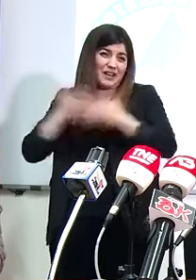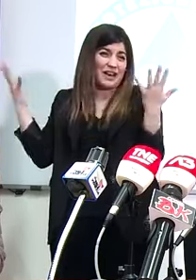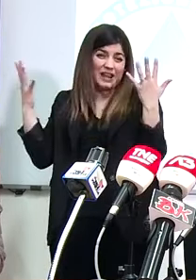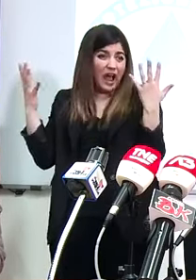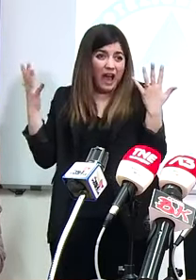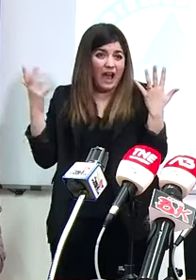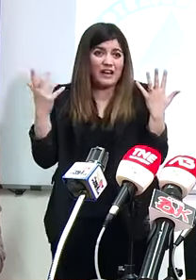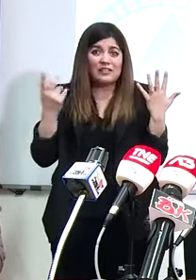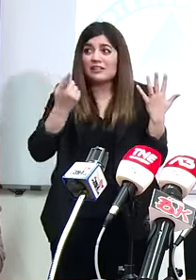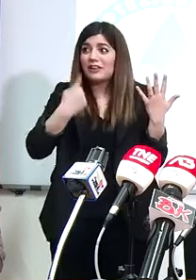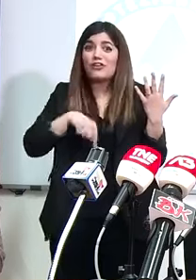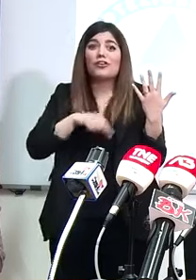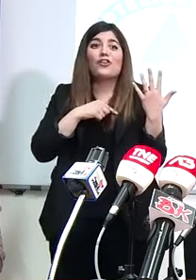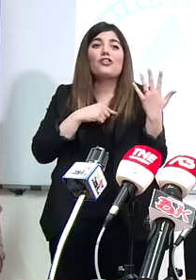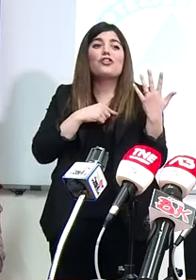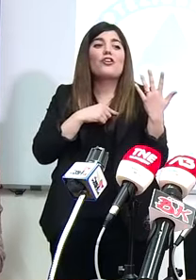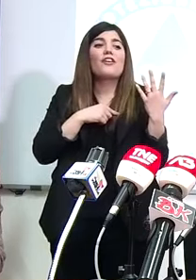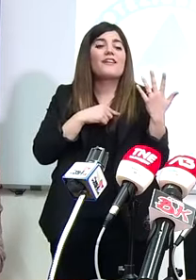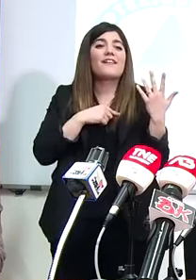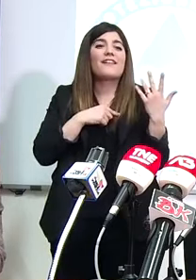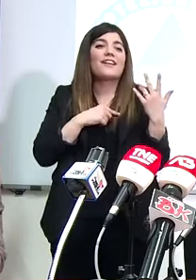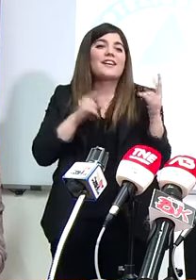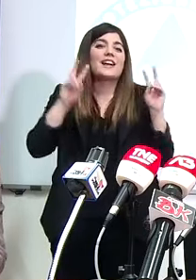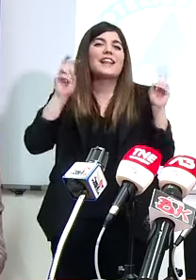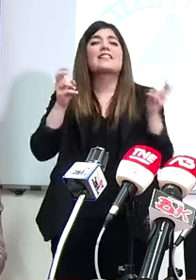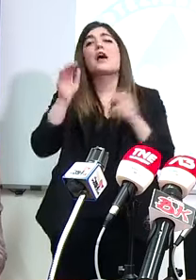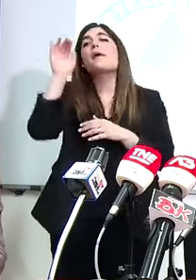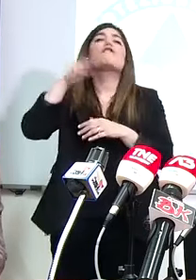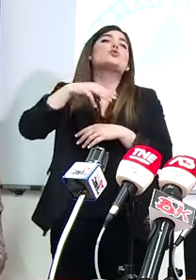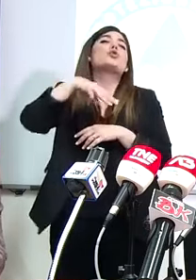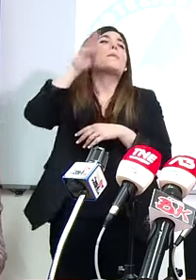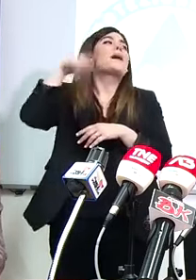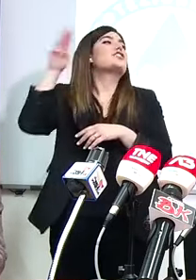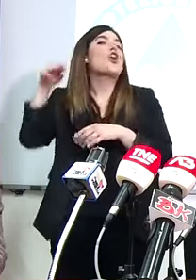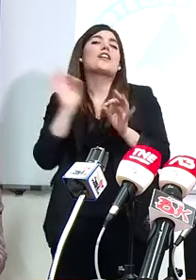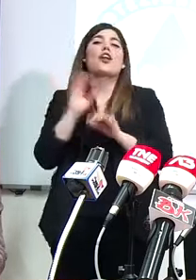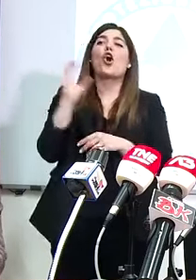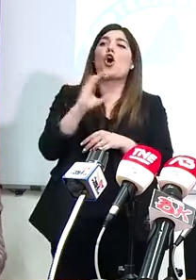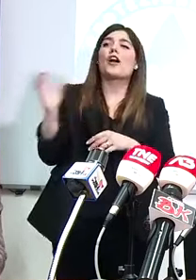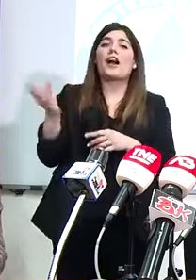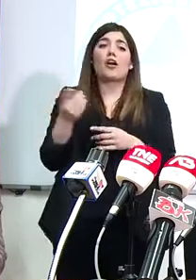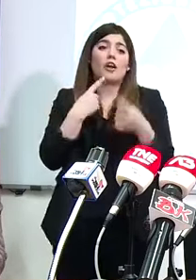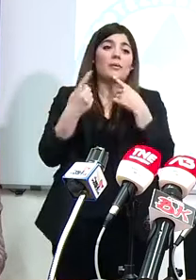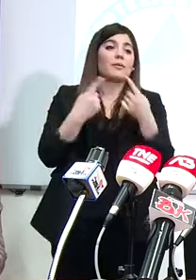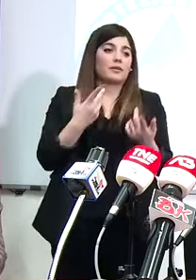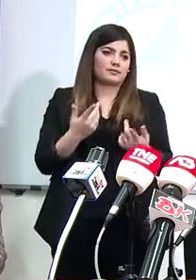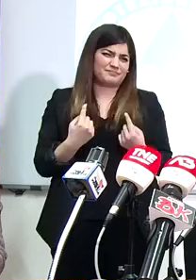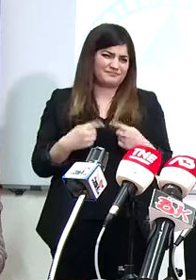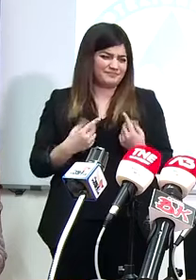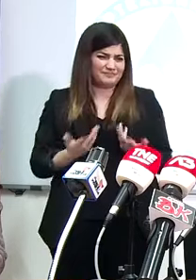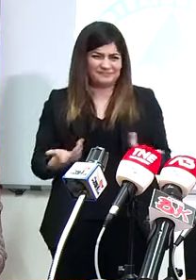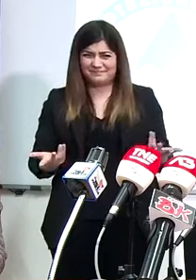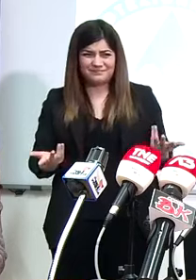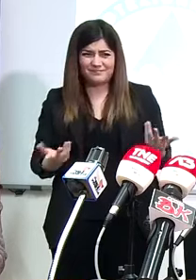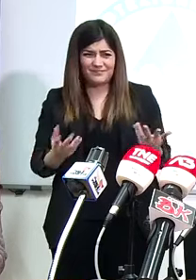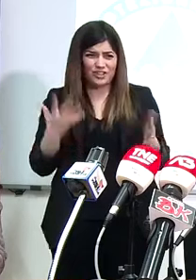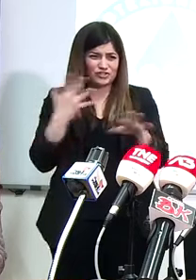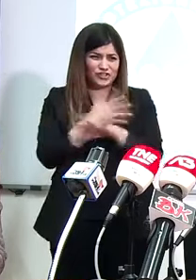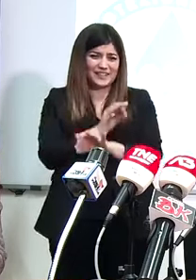qui a parlare del futuro di mcdonald piuttosto che di coca cola cioè facciamo fantasie ci avete capito